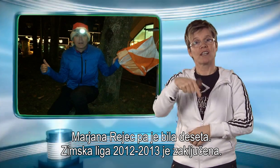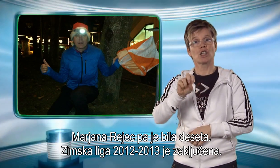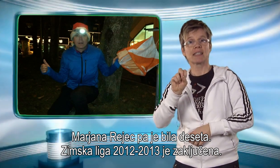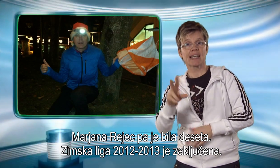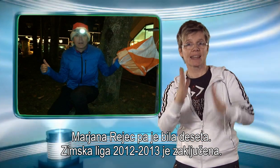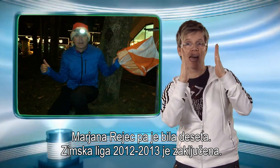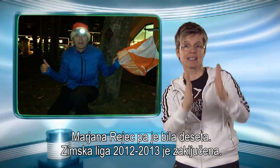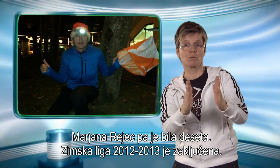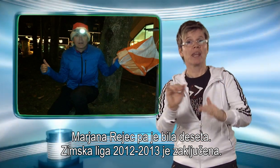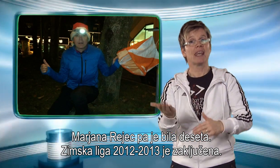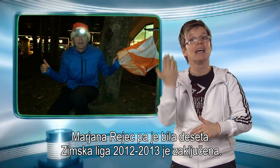2012-2013 je zaključena.